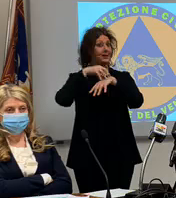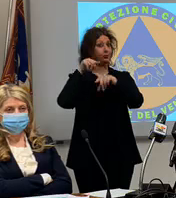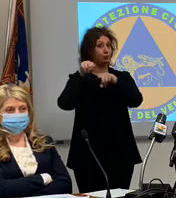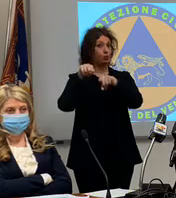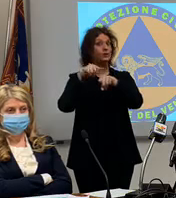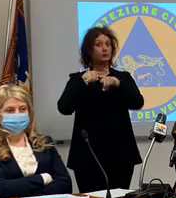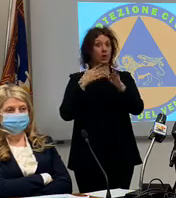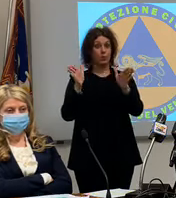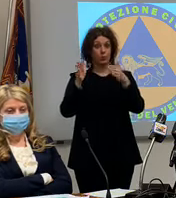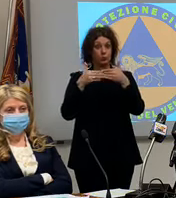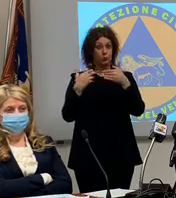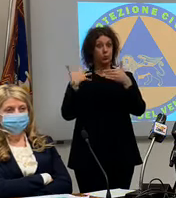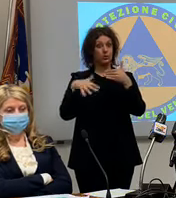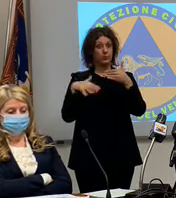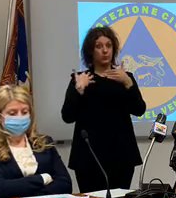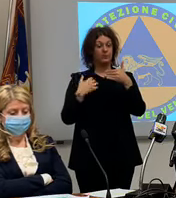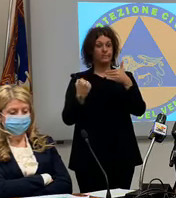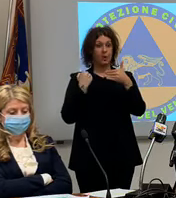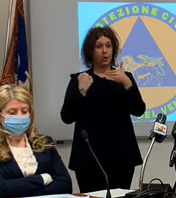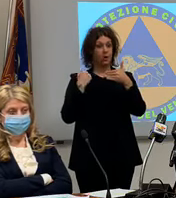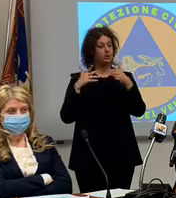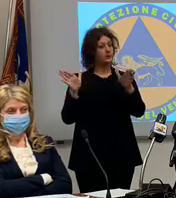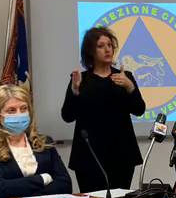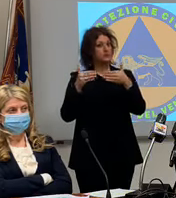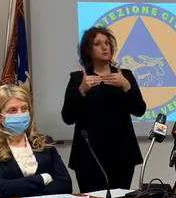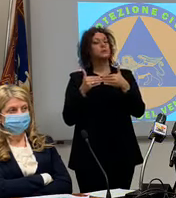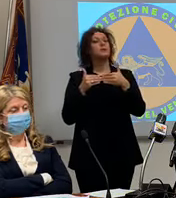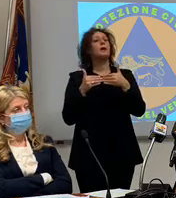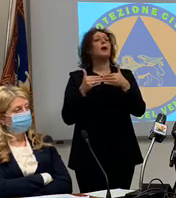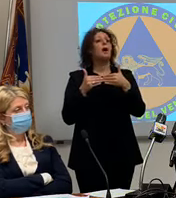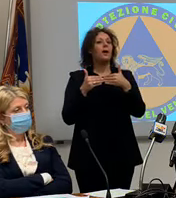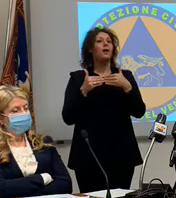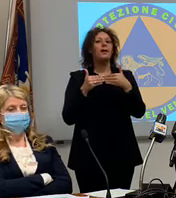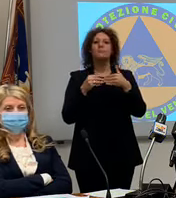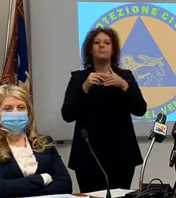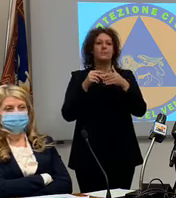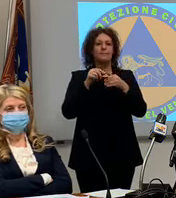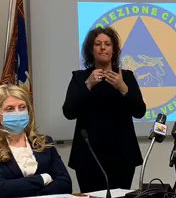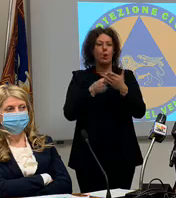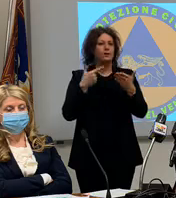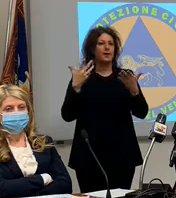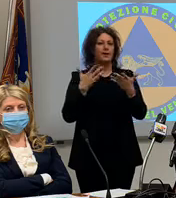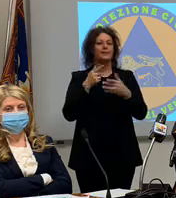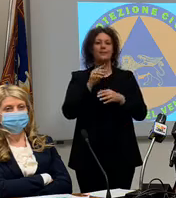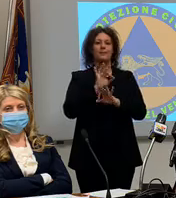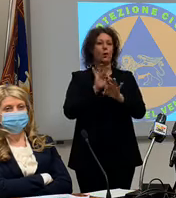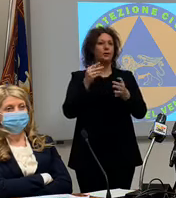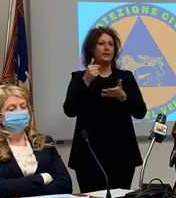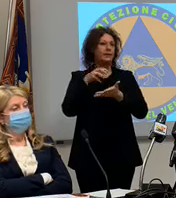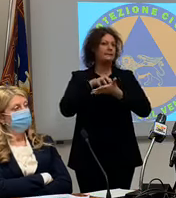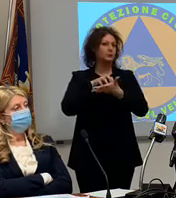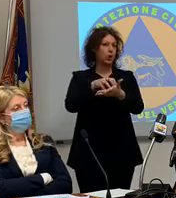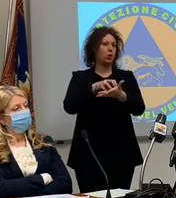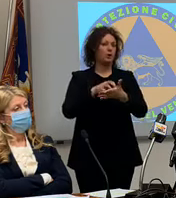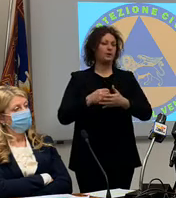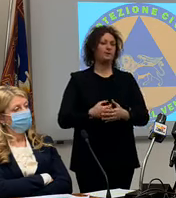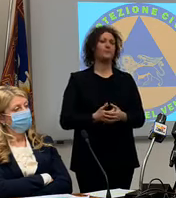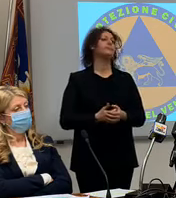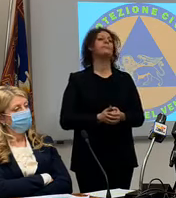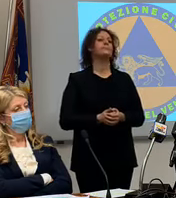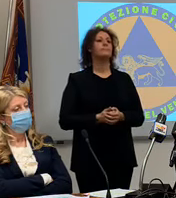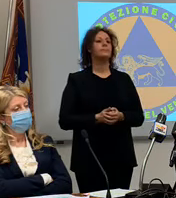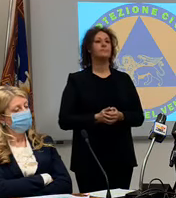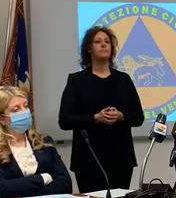pesanti e quindi è fondamentale che ci siano i Ristori Io capisco che è difficile